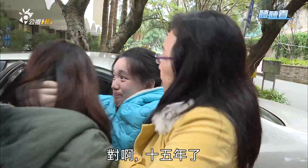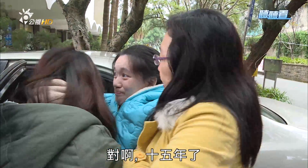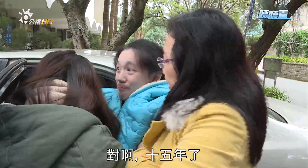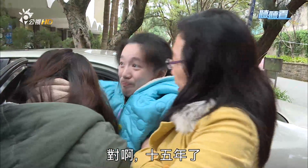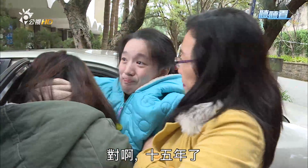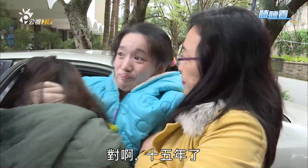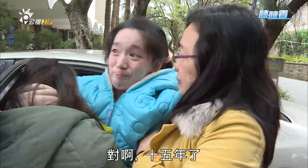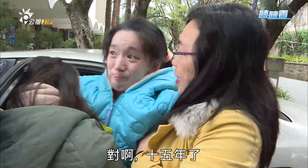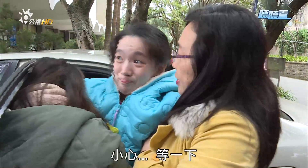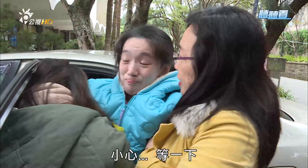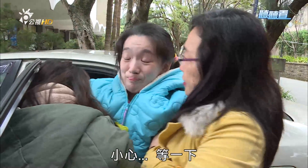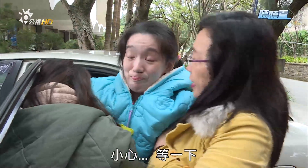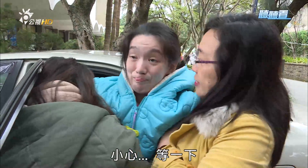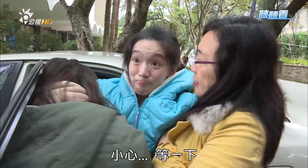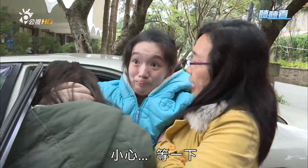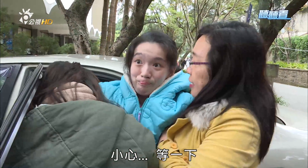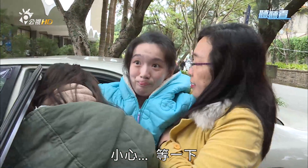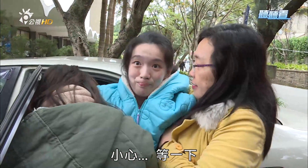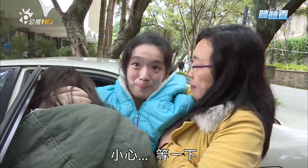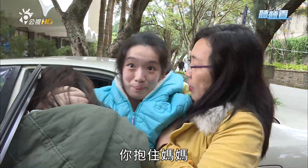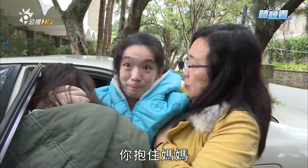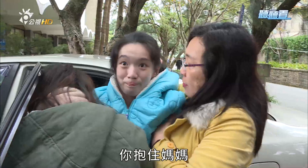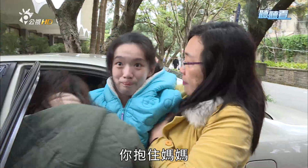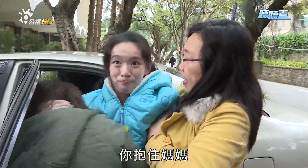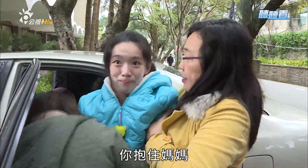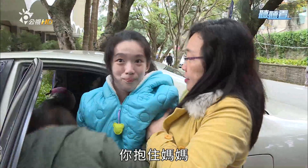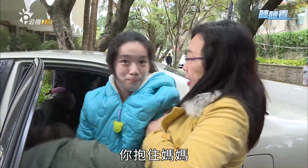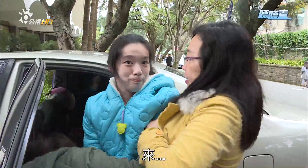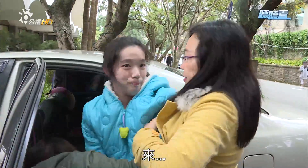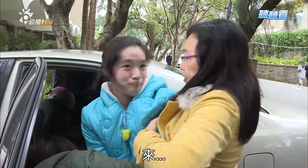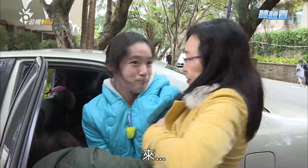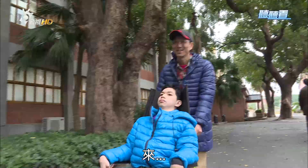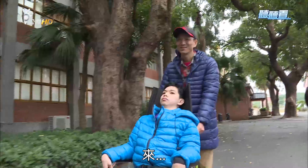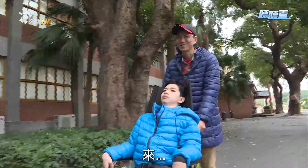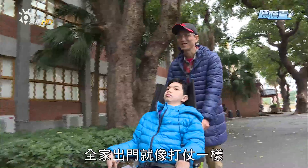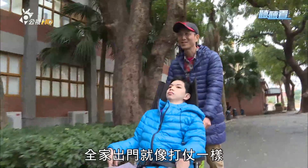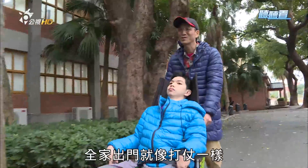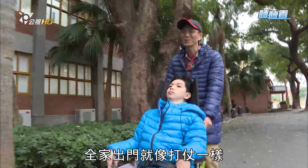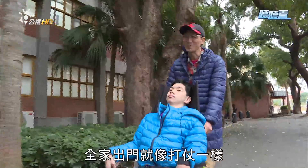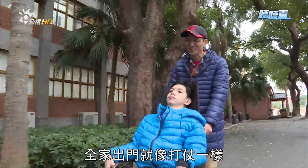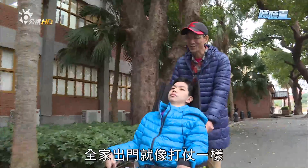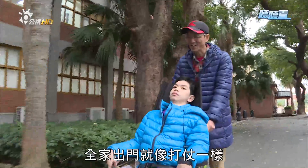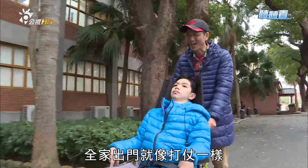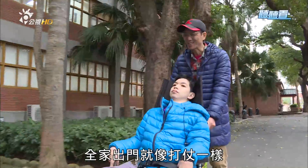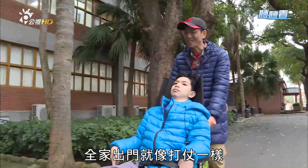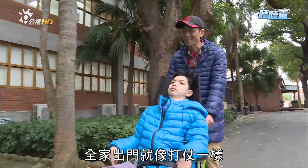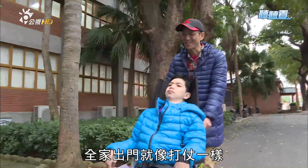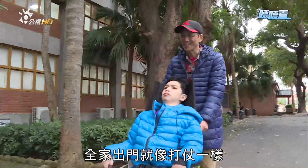15年了。 小心小心，等一下，你抱住妈妈，来来。 全家出门就像打仗一样。